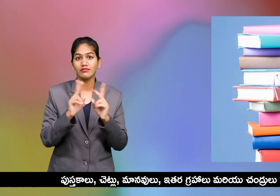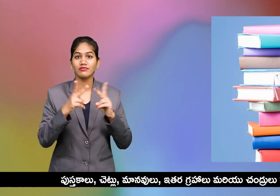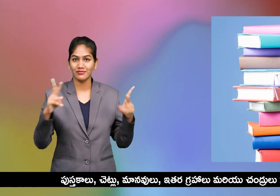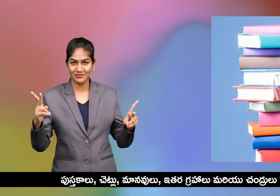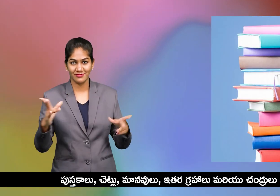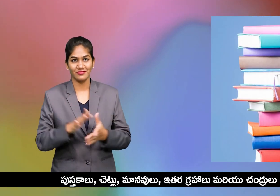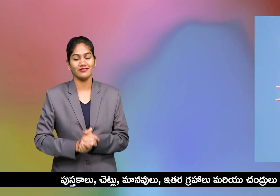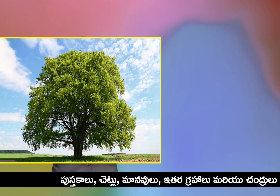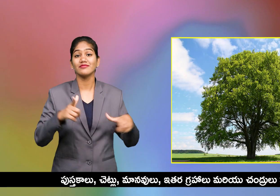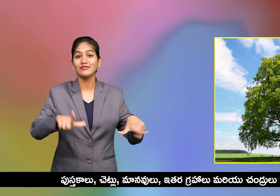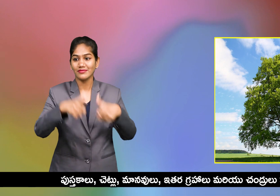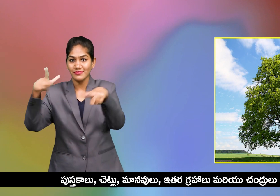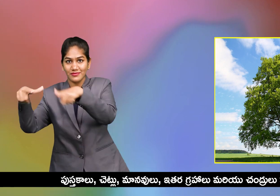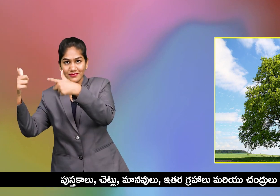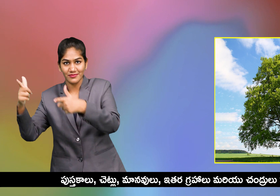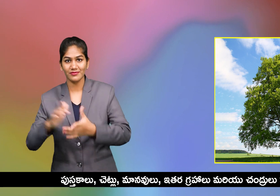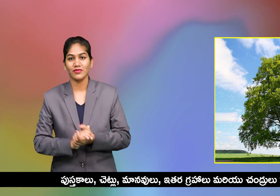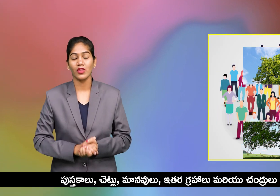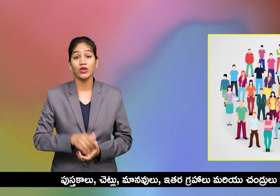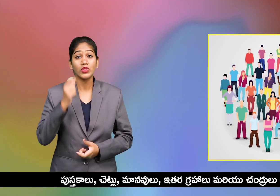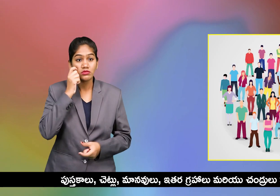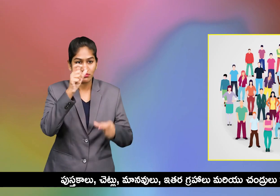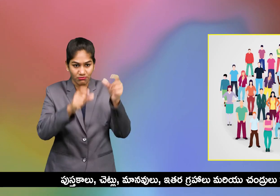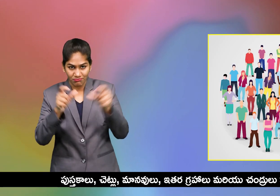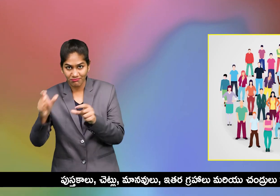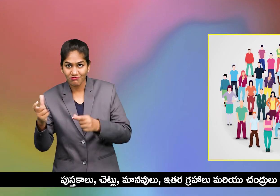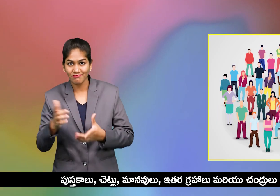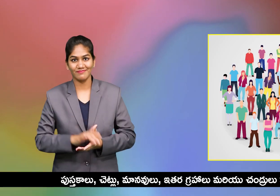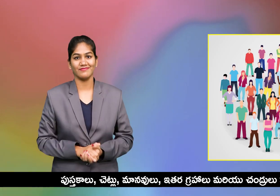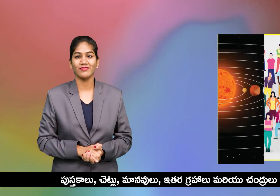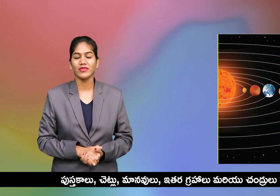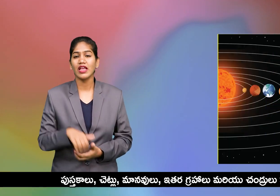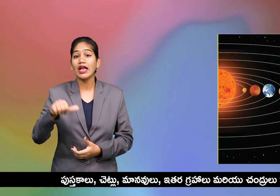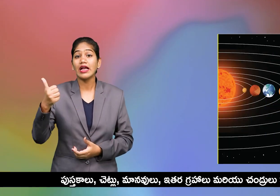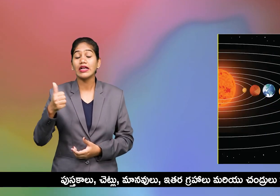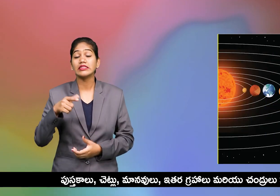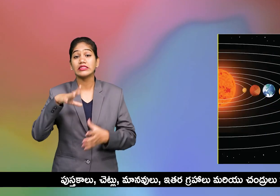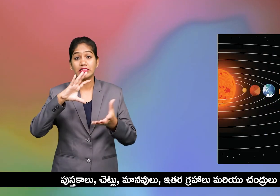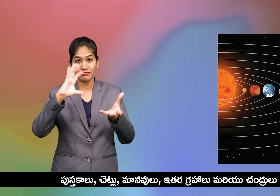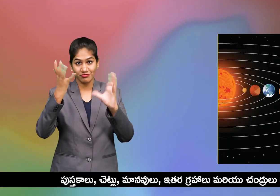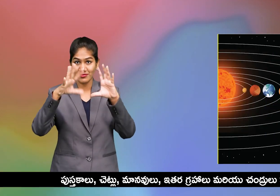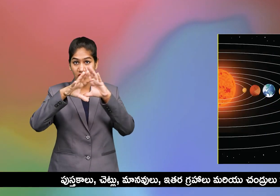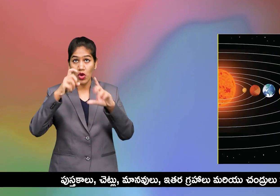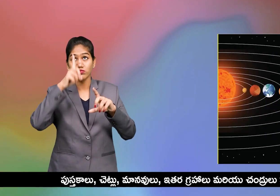పుస్తకాలు, చెట్లు, మానవులు, ఇతర గ్రహాలు మరియు చంద్రులు కాంతిని విడుదల చేయవు.